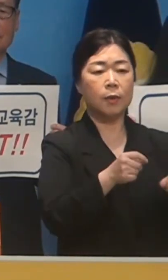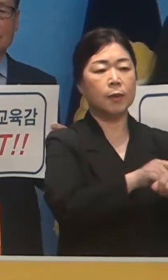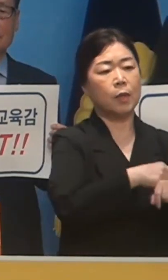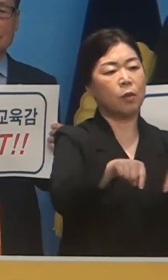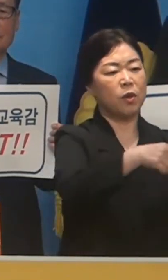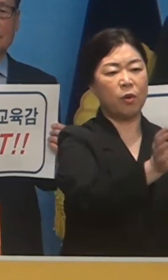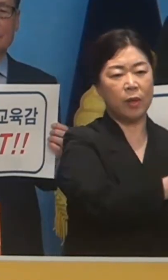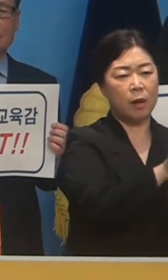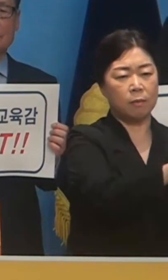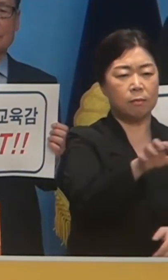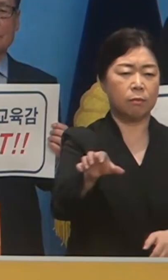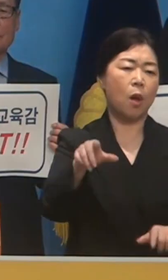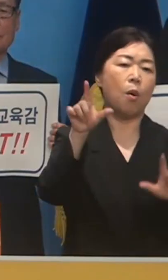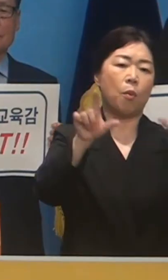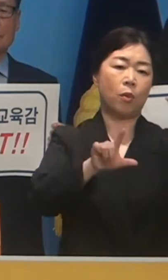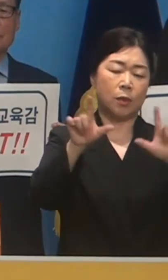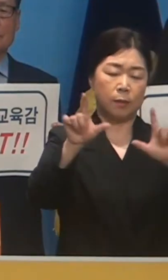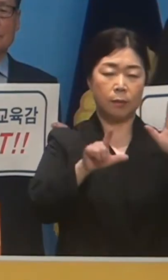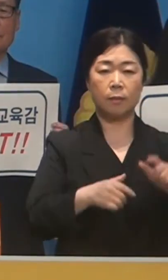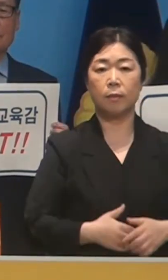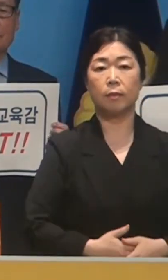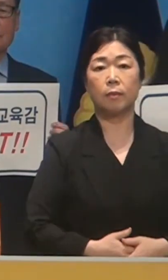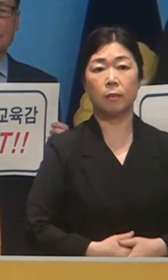특정 정당의 모습입니다.